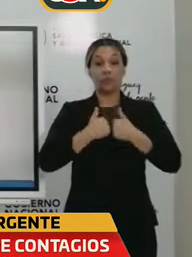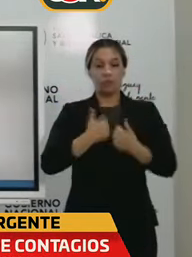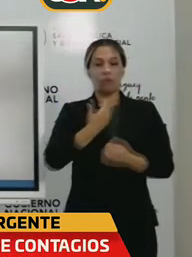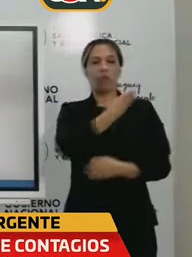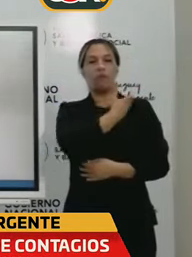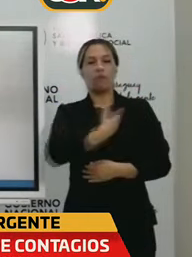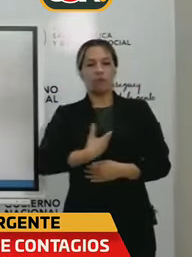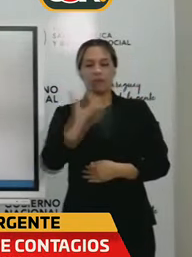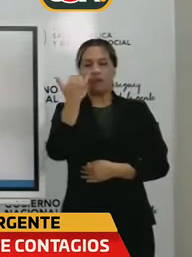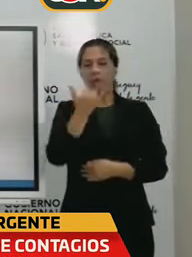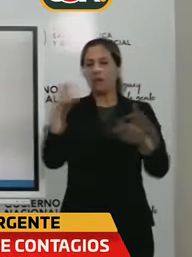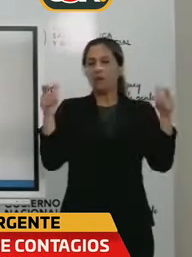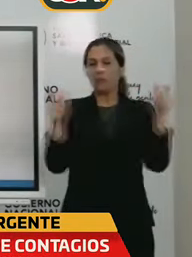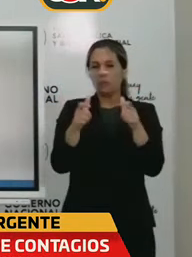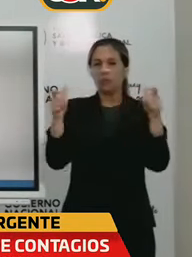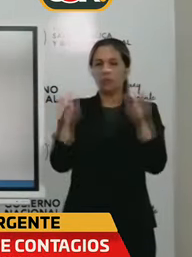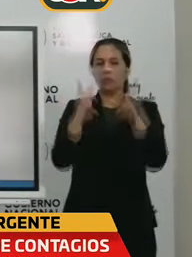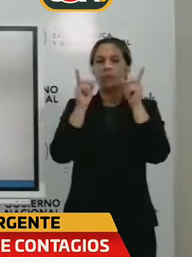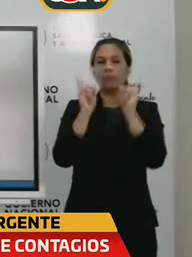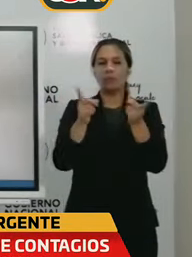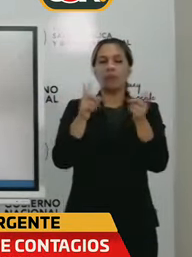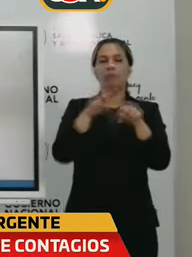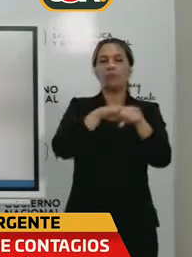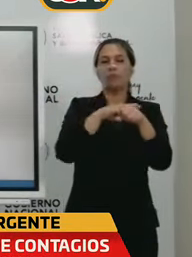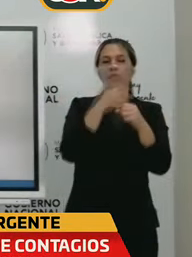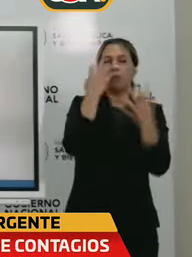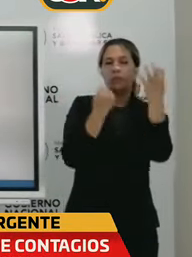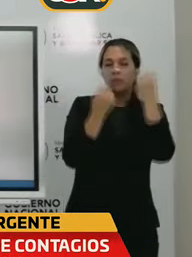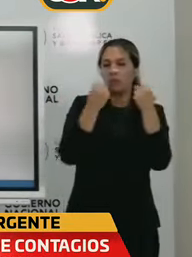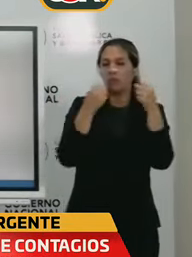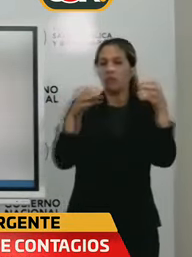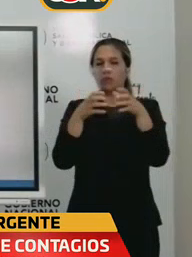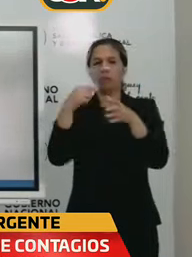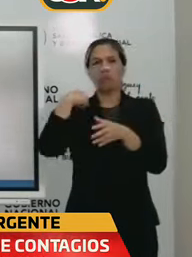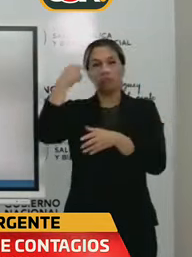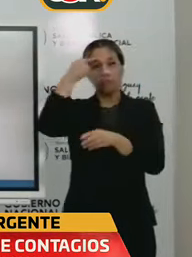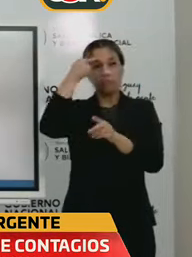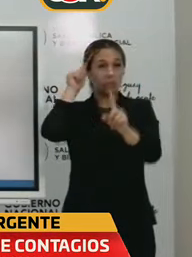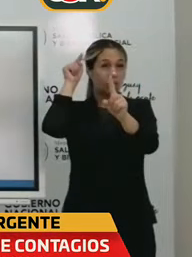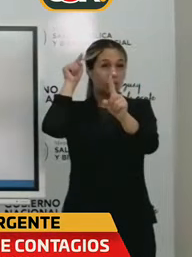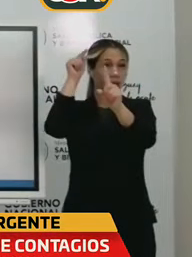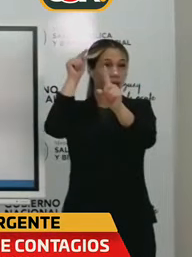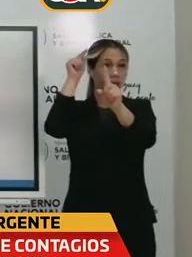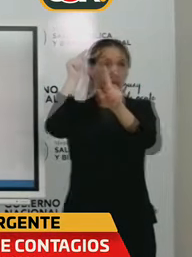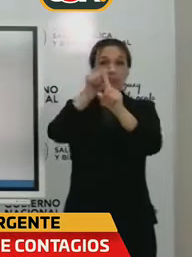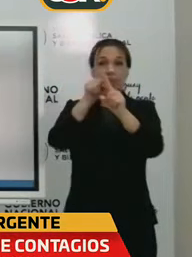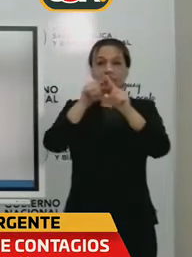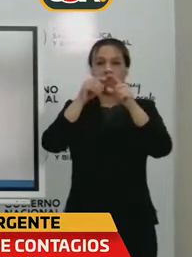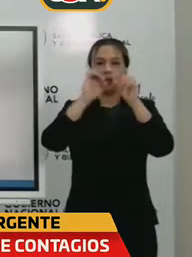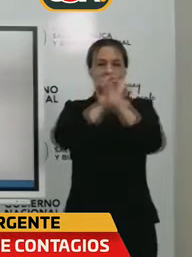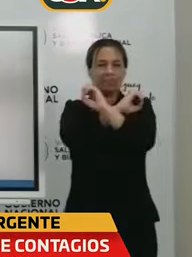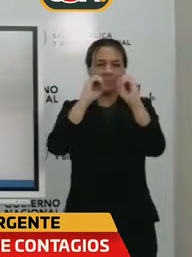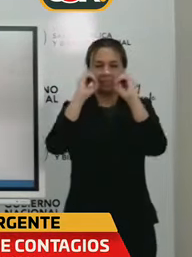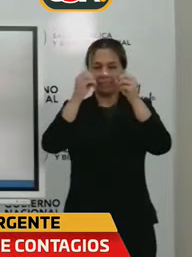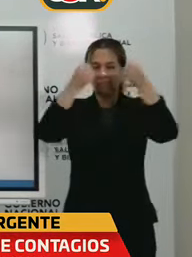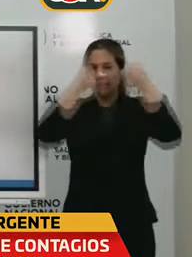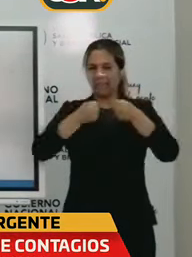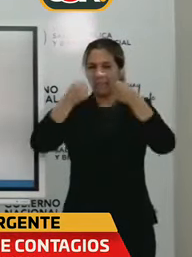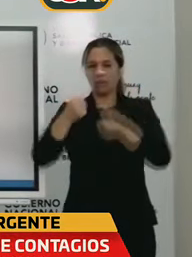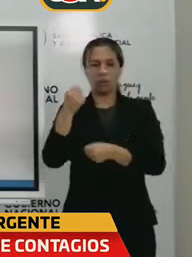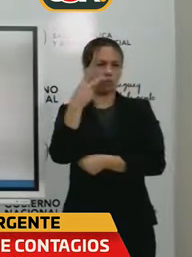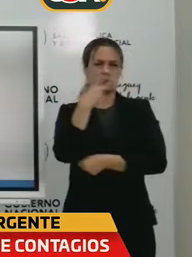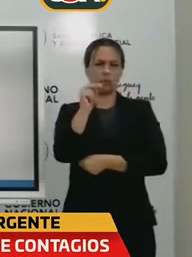diferentes reuniones que tenemos con el equipo económico, nosotros no apuntamos a una fase cero, sí apuntamos a una restricción de las medidas de